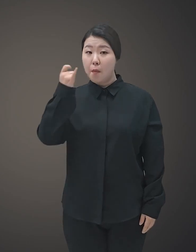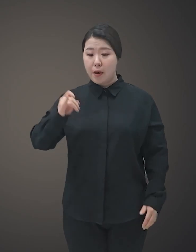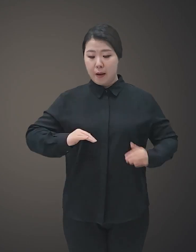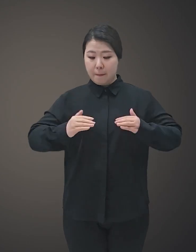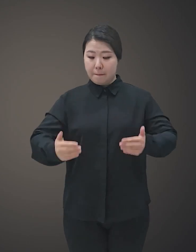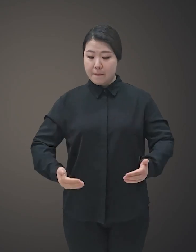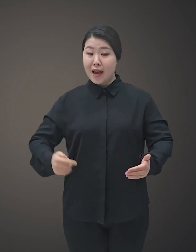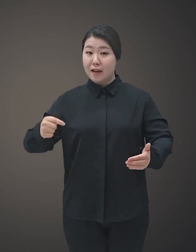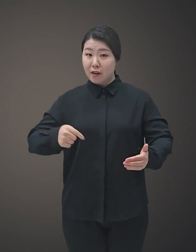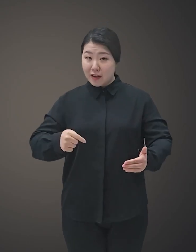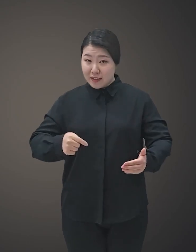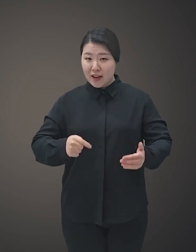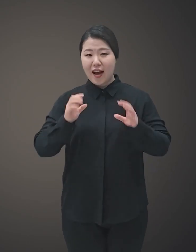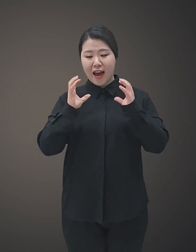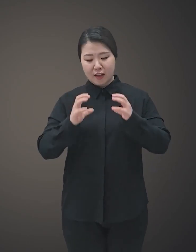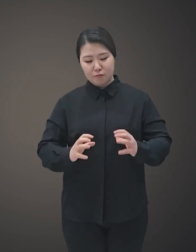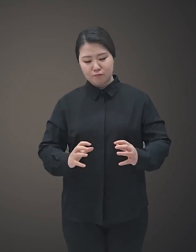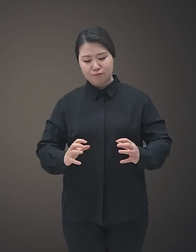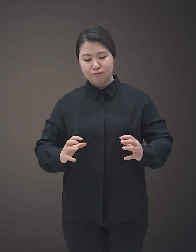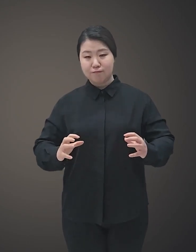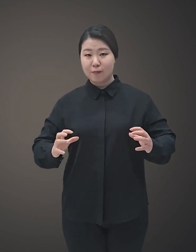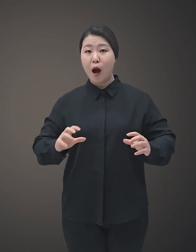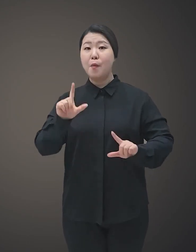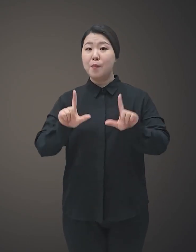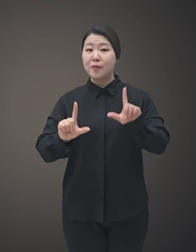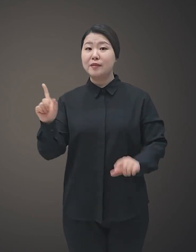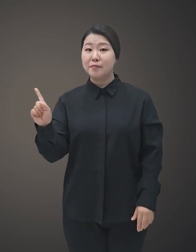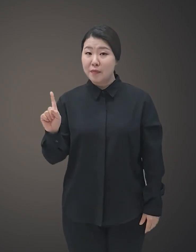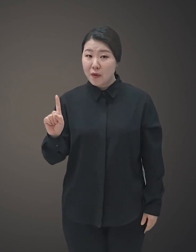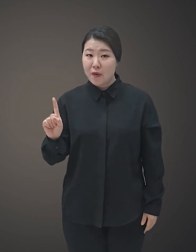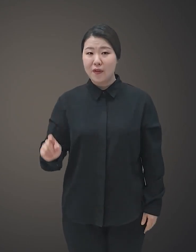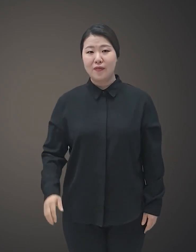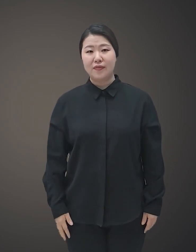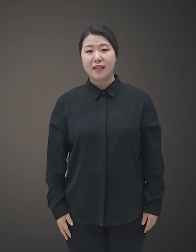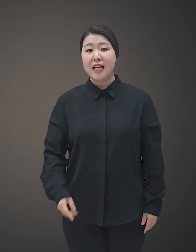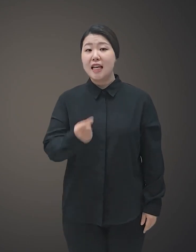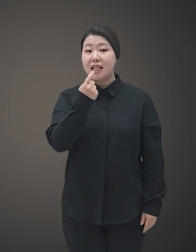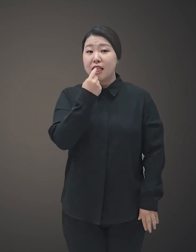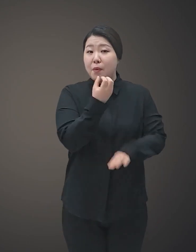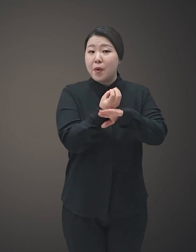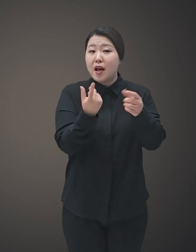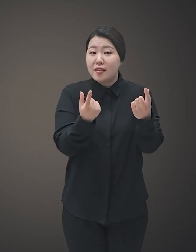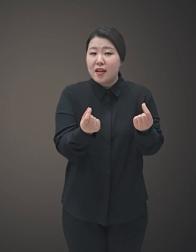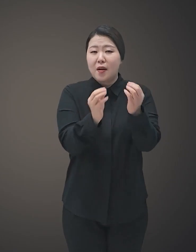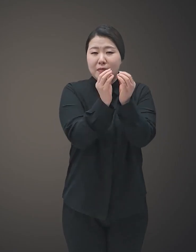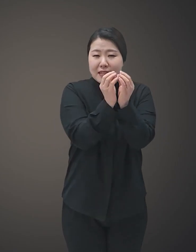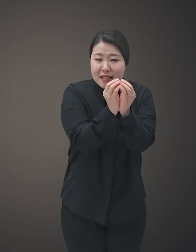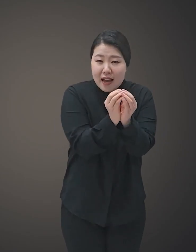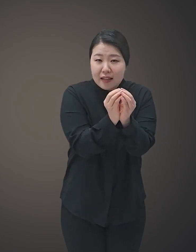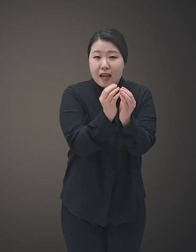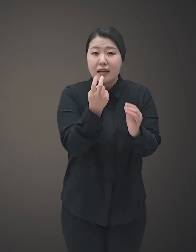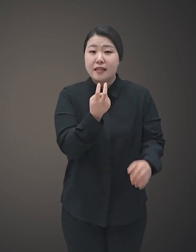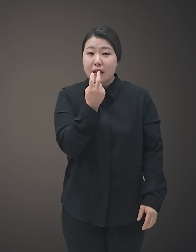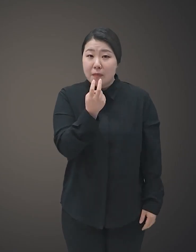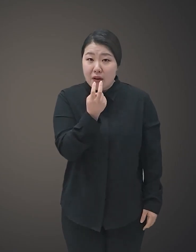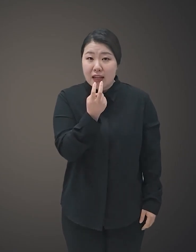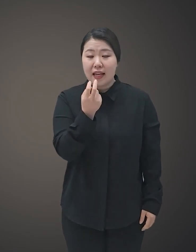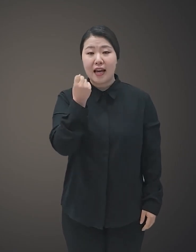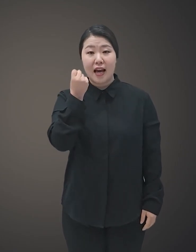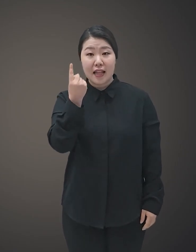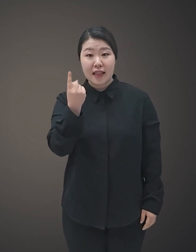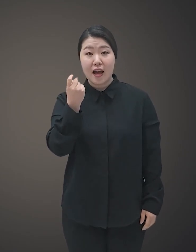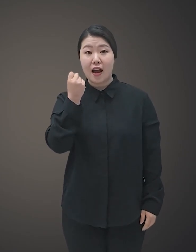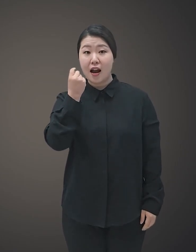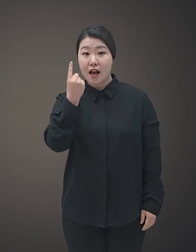엄마의 뱃속에서 태아는 어떻게 자라고 있을까? 작은 진주만한 생명이 한 달 한 달 자라서